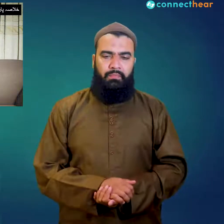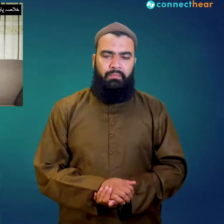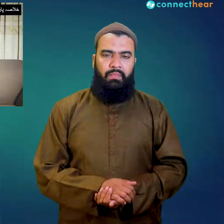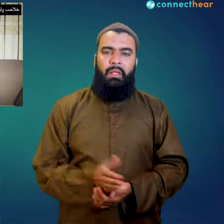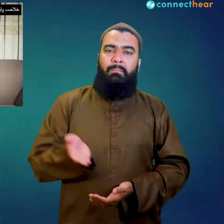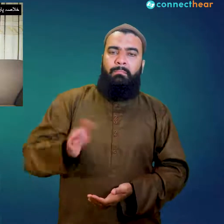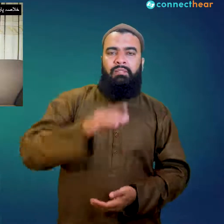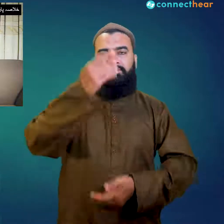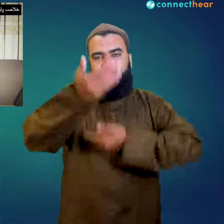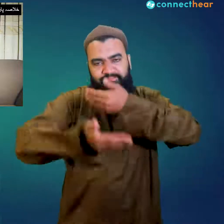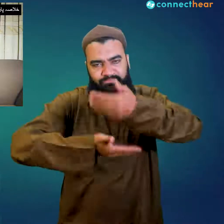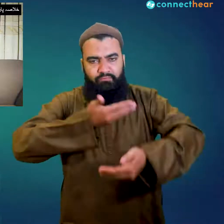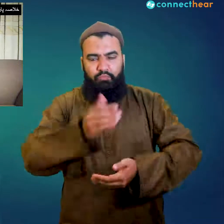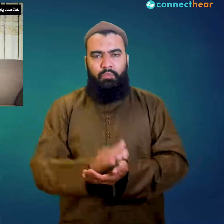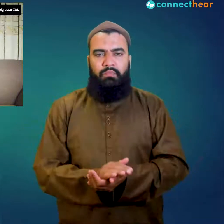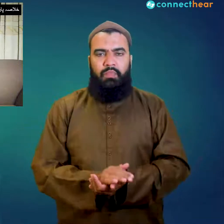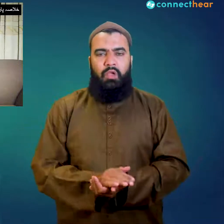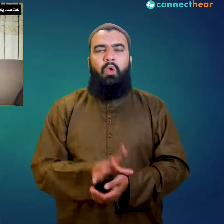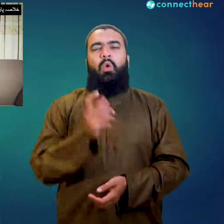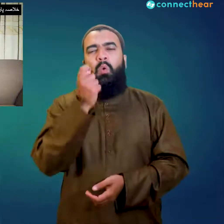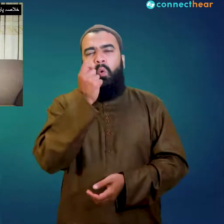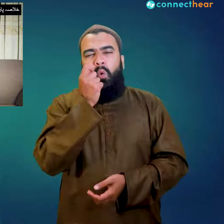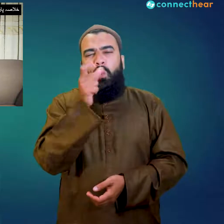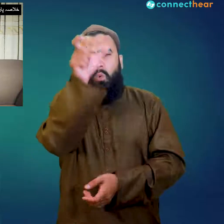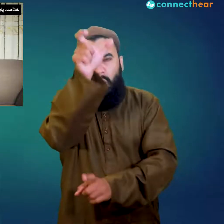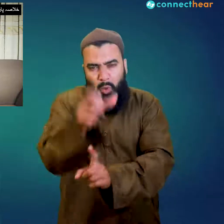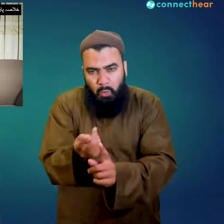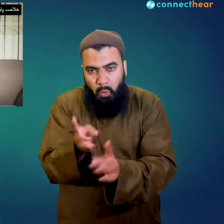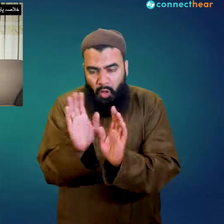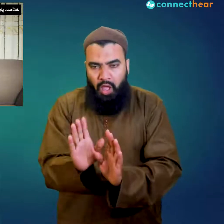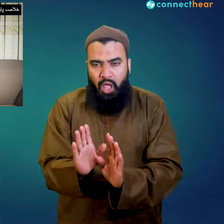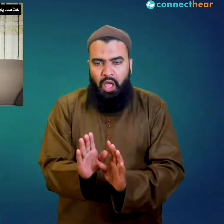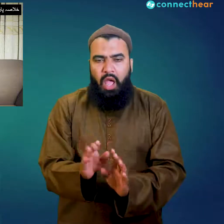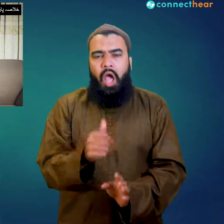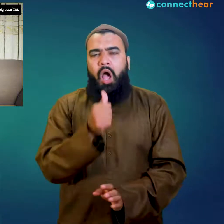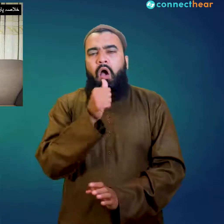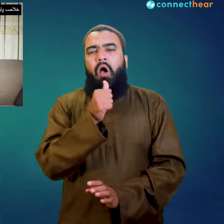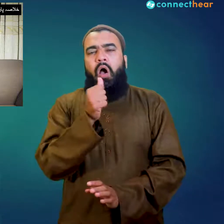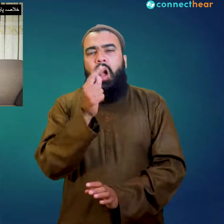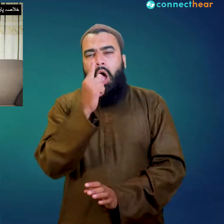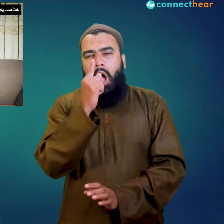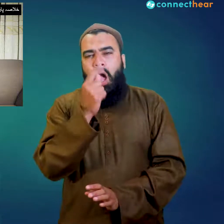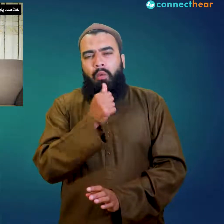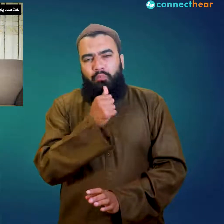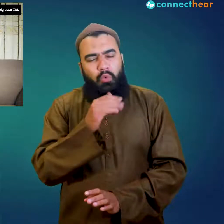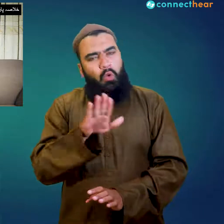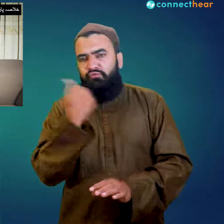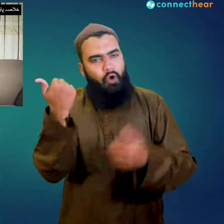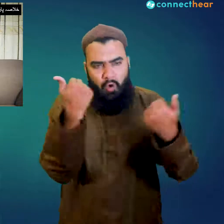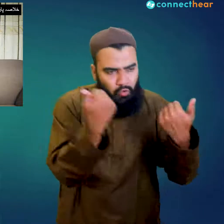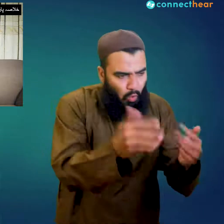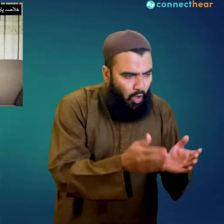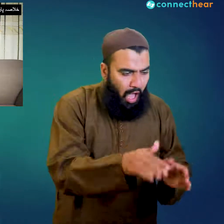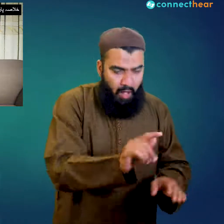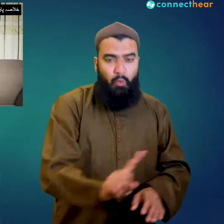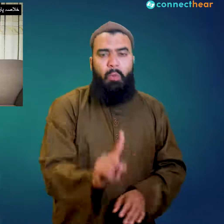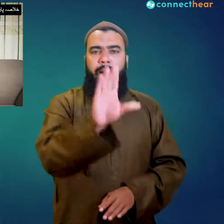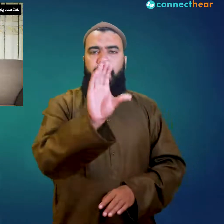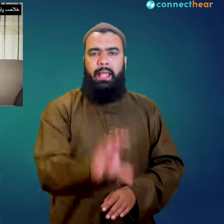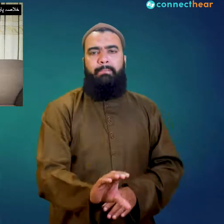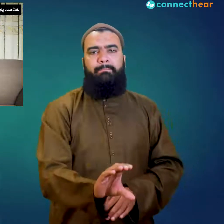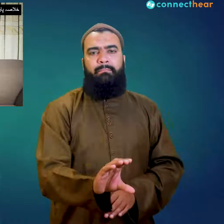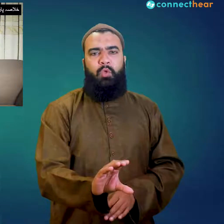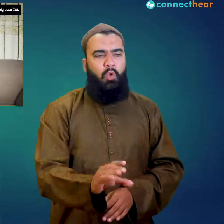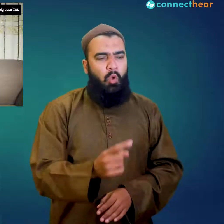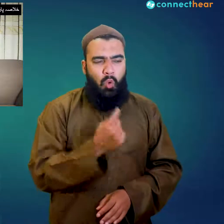یتیموں کے حقوق اور ان کی مال کی حفاظت کا بیان تفصیل کے ساتھ اس آیت مبارکہ میں بیان ہو رہا ہے۔ آپ صلی